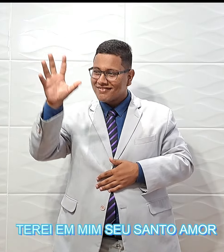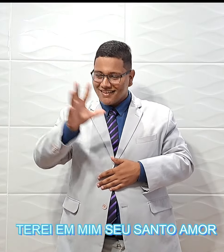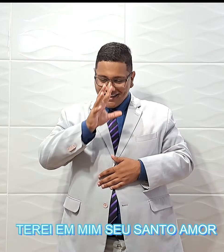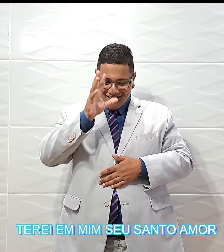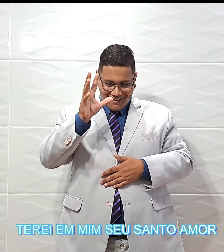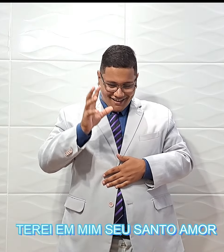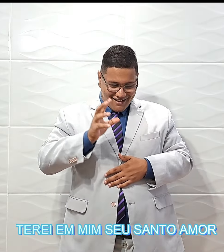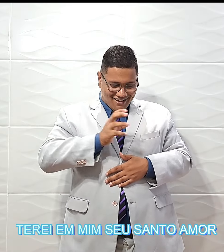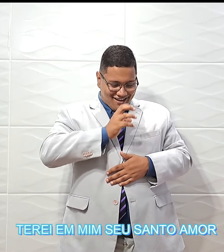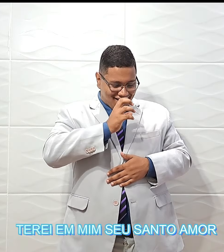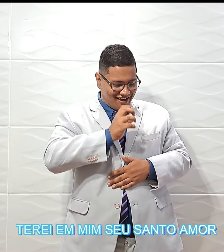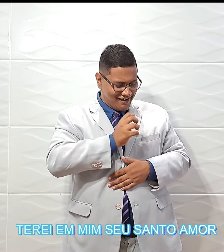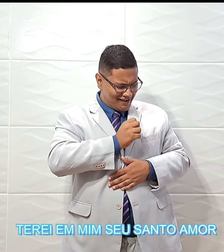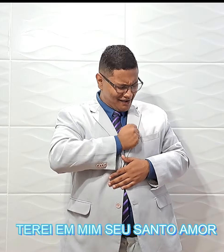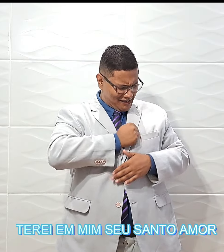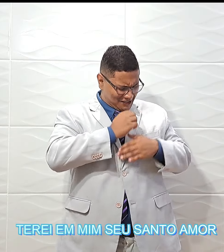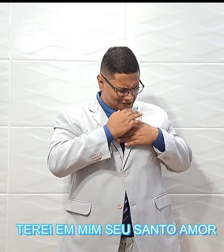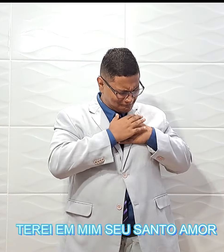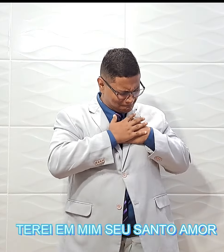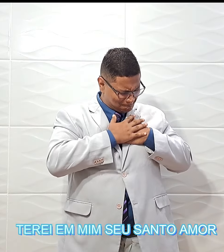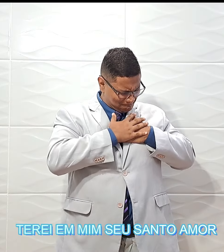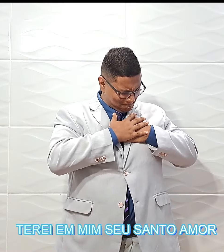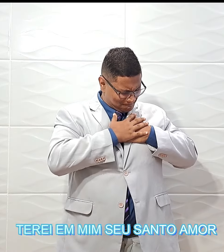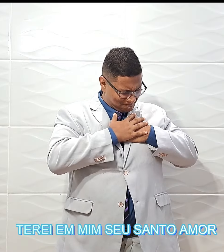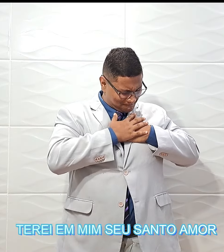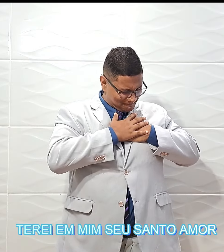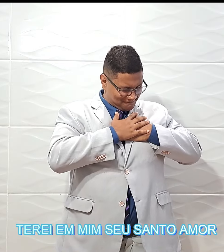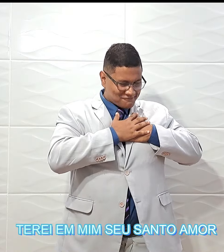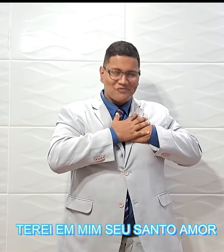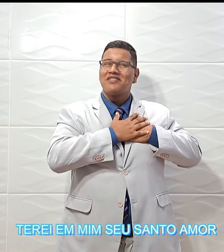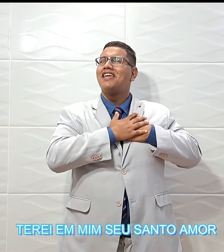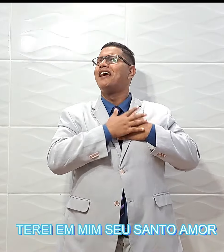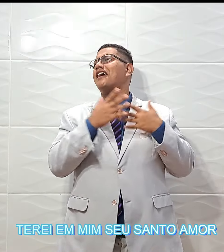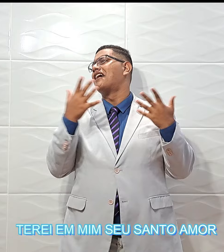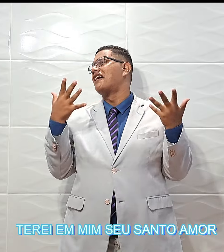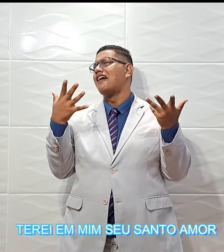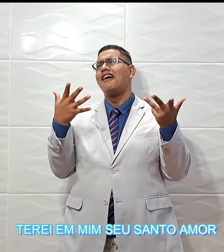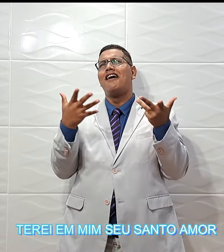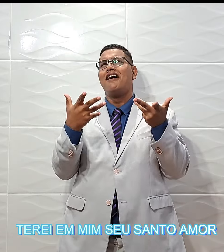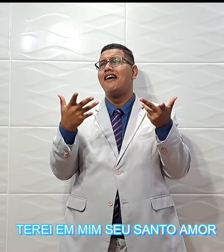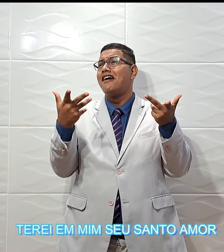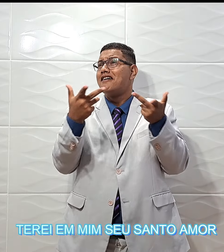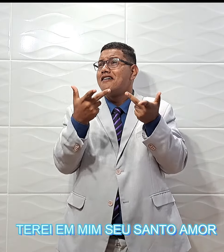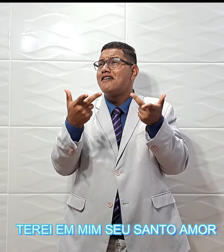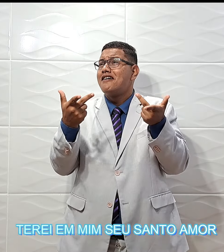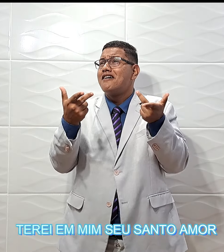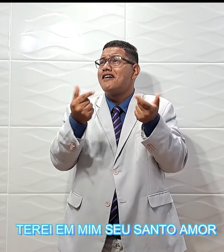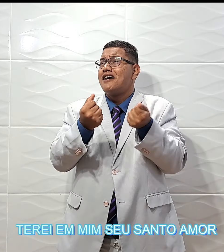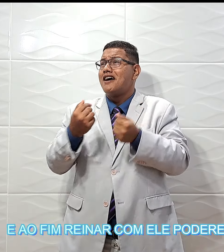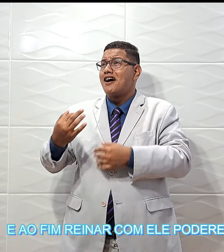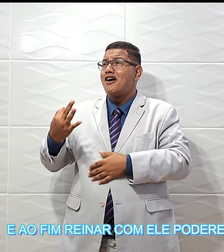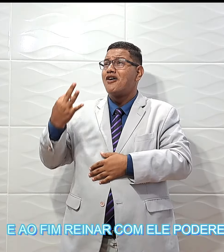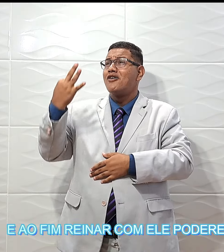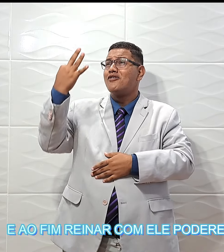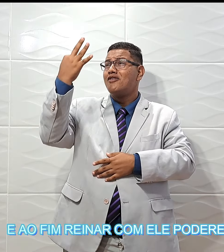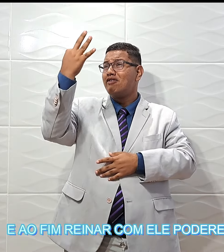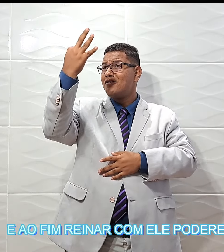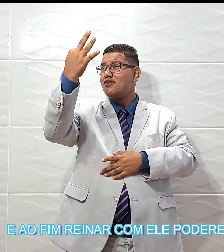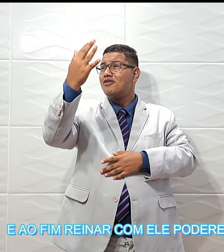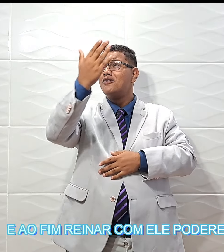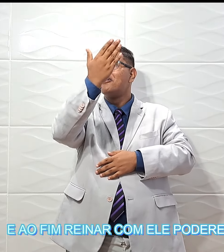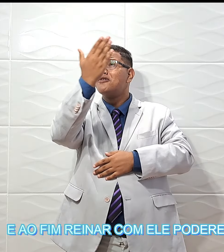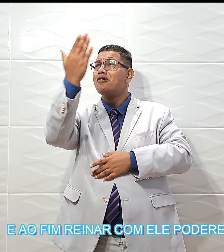Terei em mim seu santo amor E ao